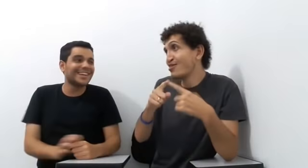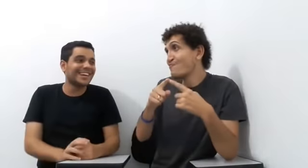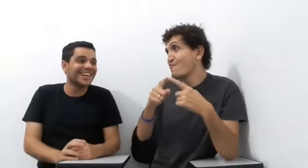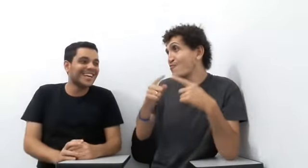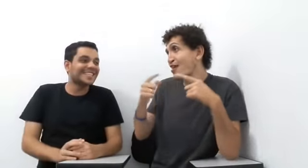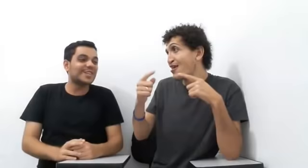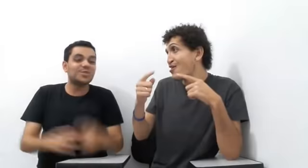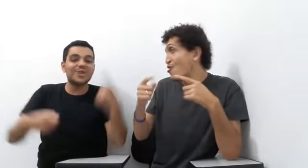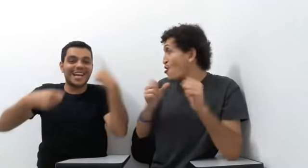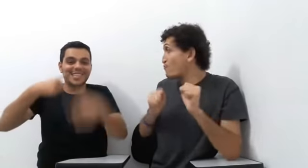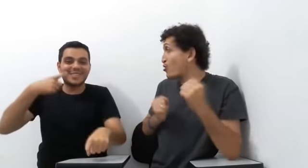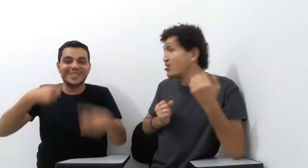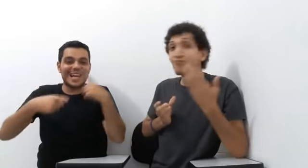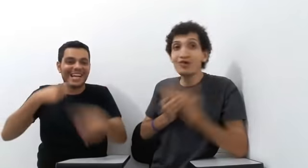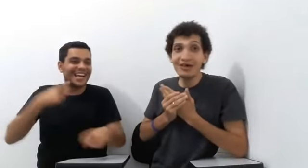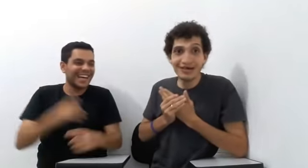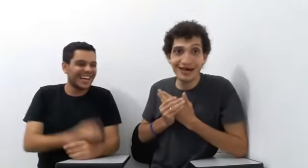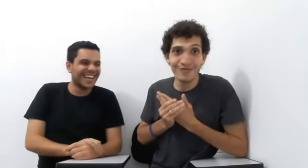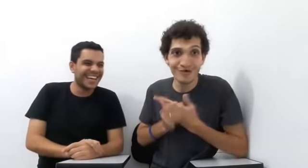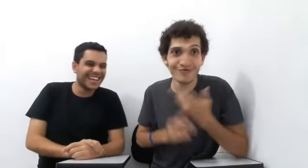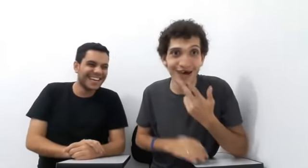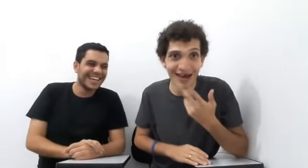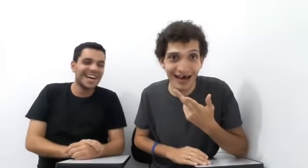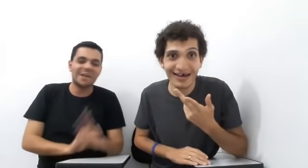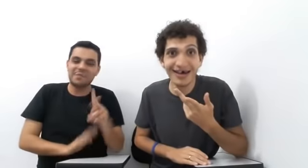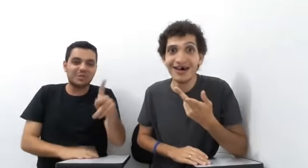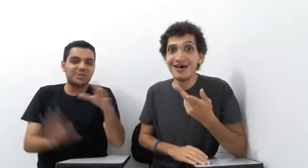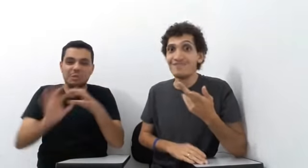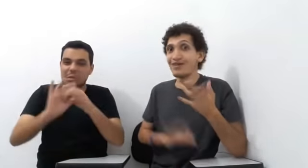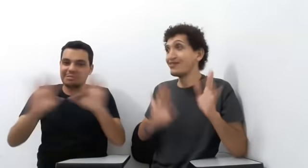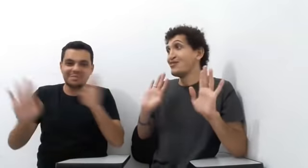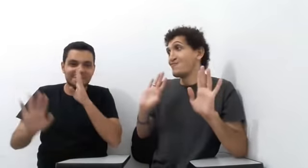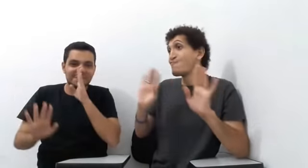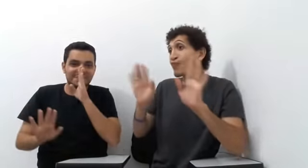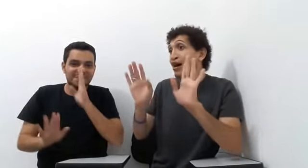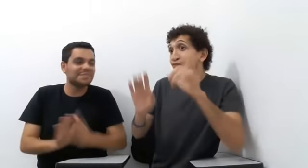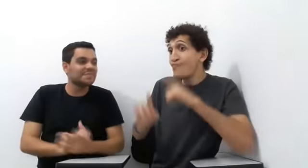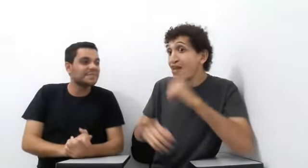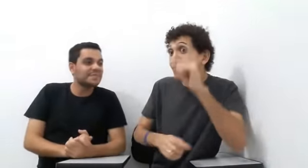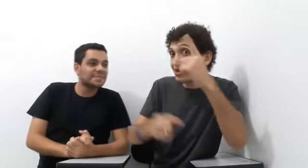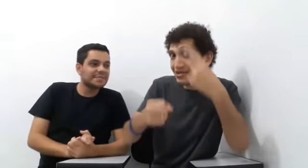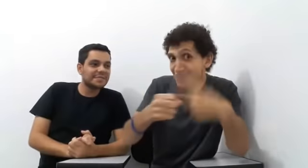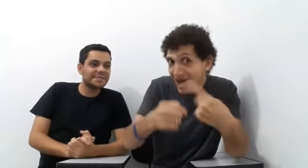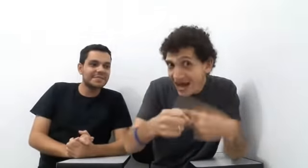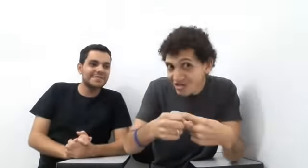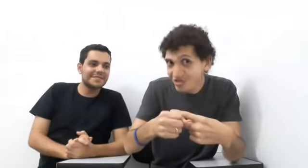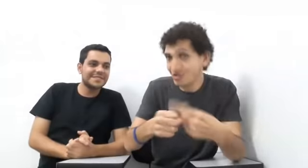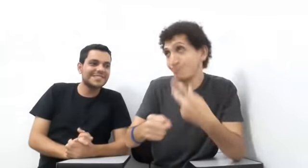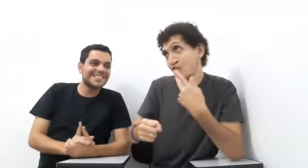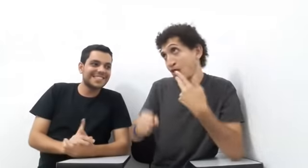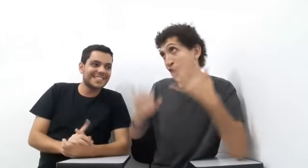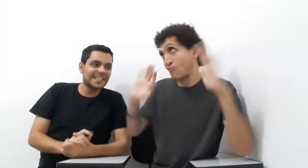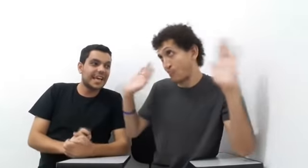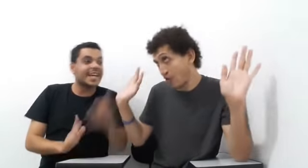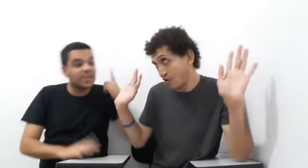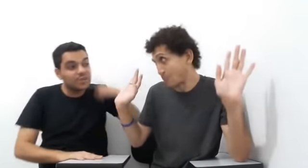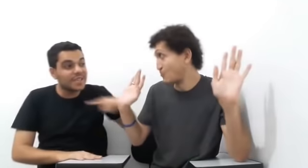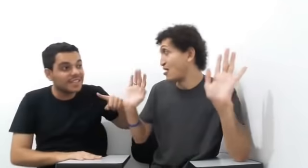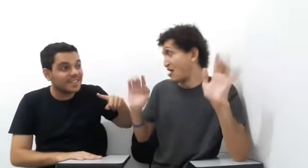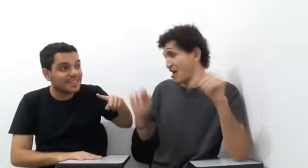vou Censurado. Eu vou ser processado para falar, né? Continua. Mas, vamos lá. Tem uma cidade, eu não posso falar. É aqui de Minas? É